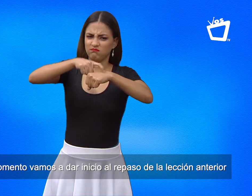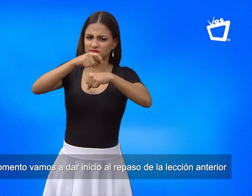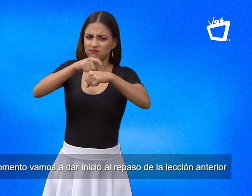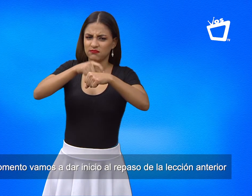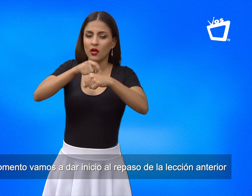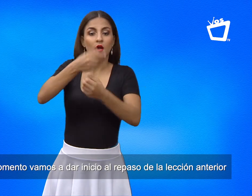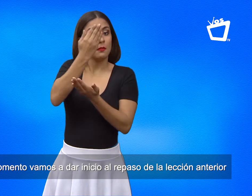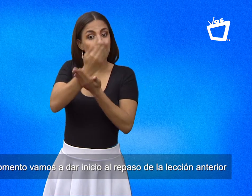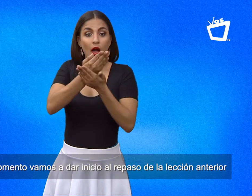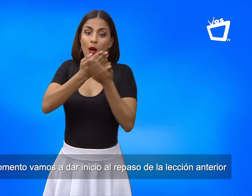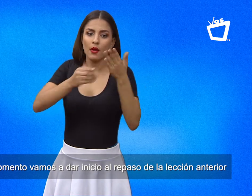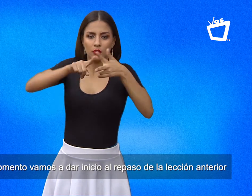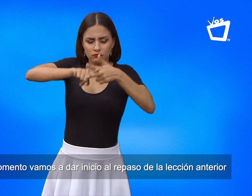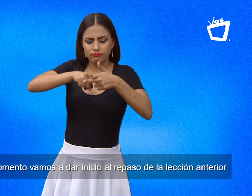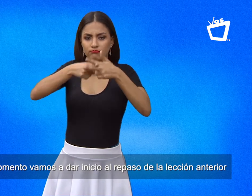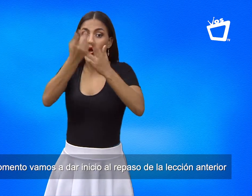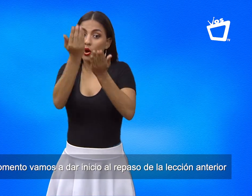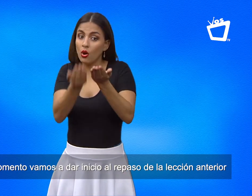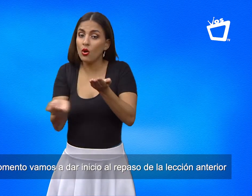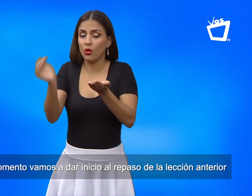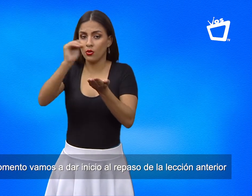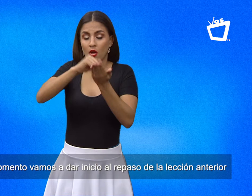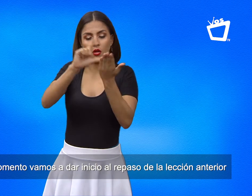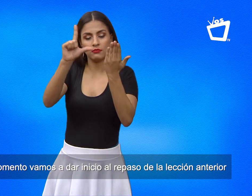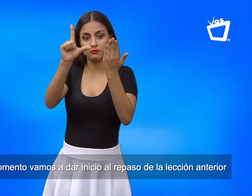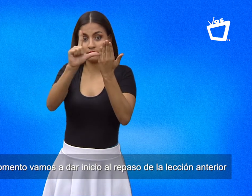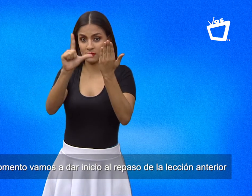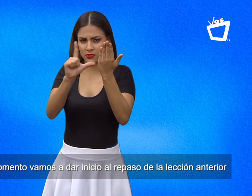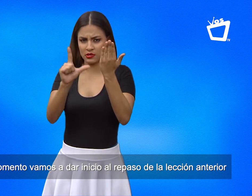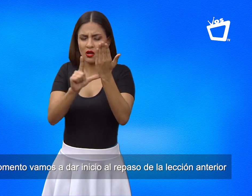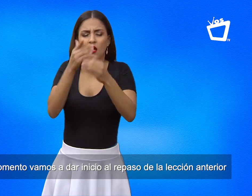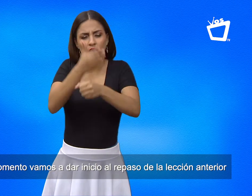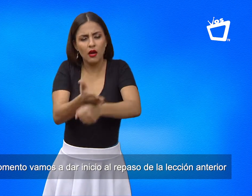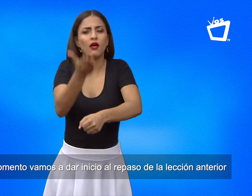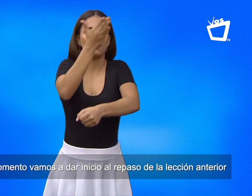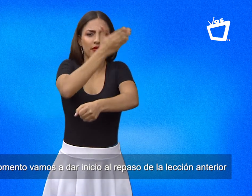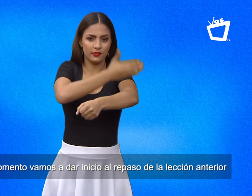En este momento vamos a dar inicio al repaso de la lección anterior.